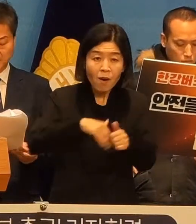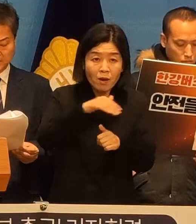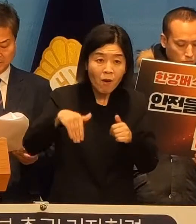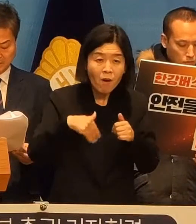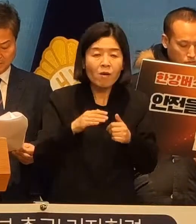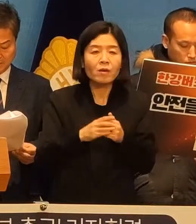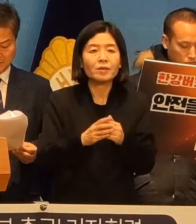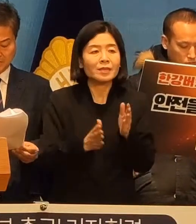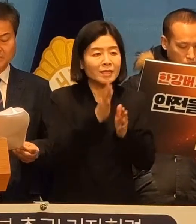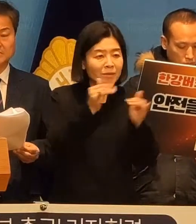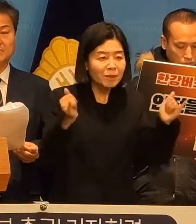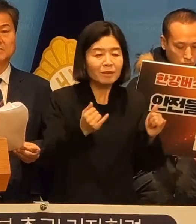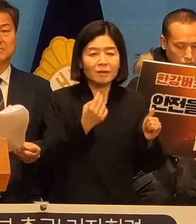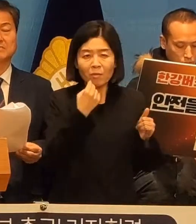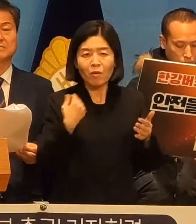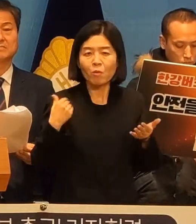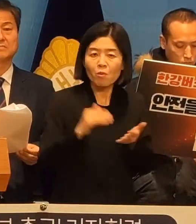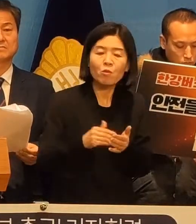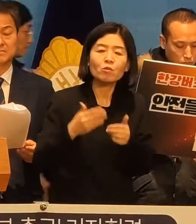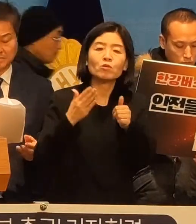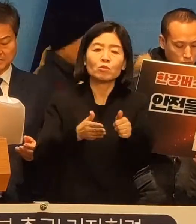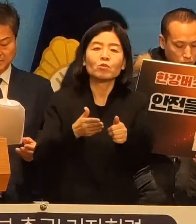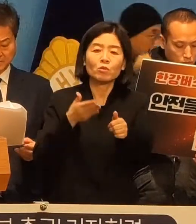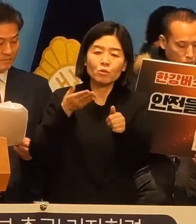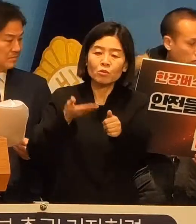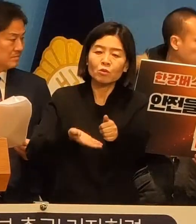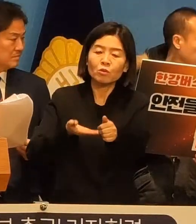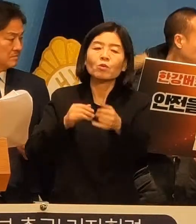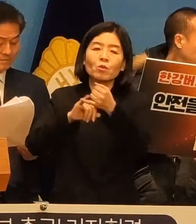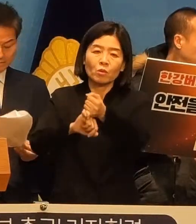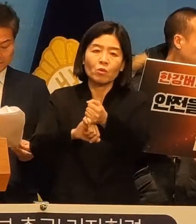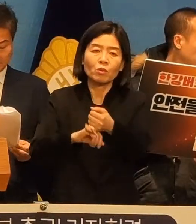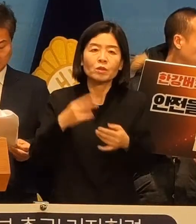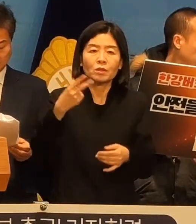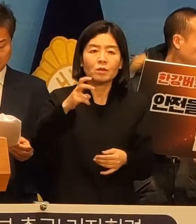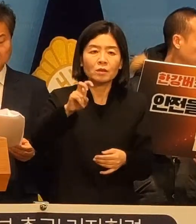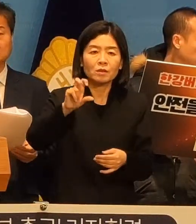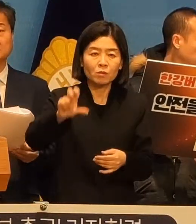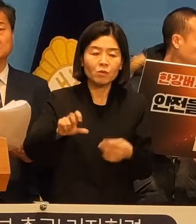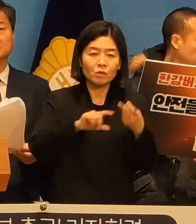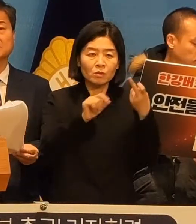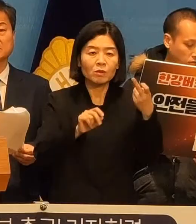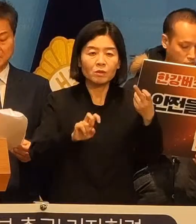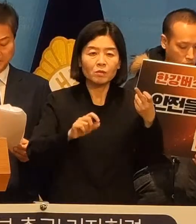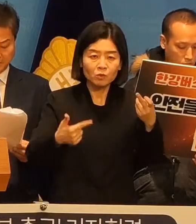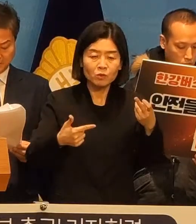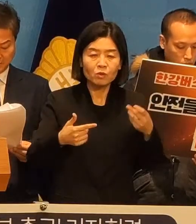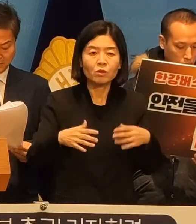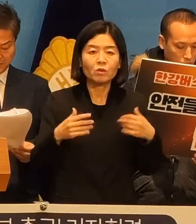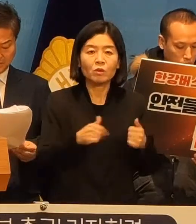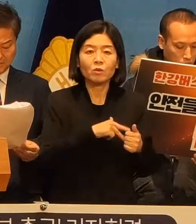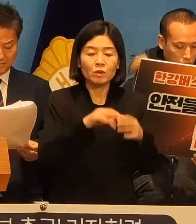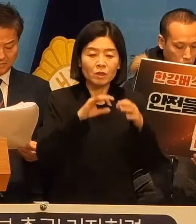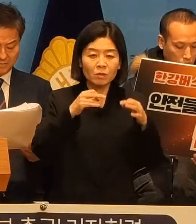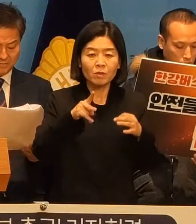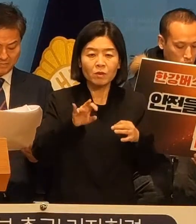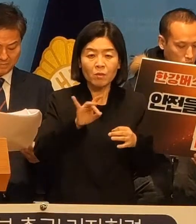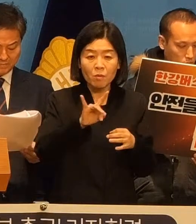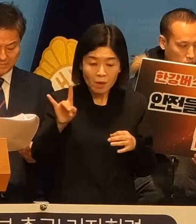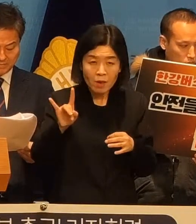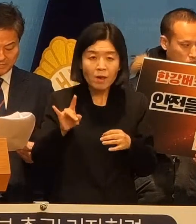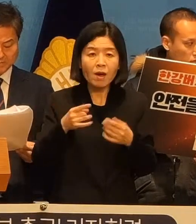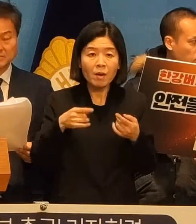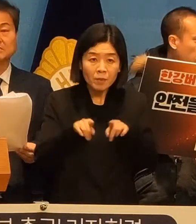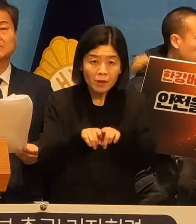시민과 생명에게 돌려줘야 합니다. 2025년 12월 26일 김영배 국회의원